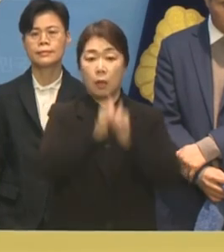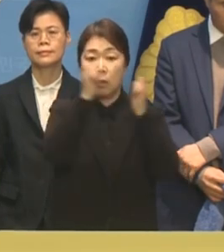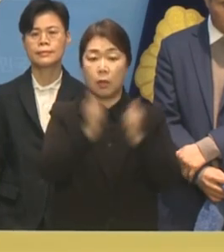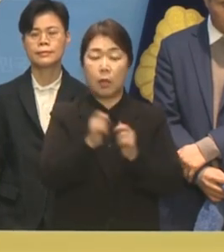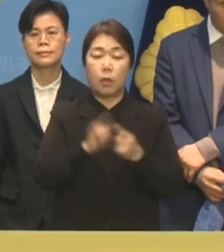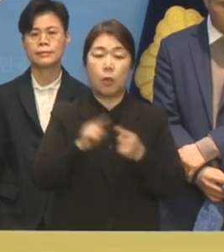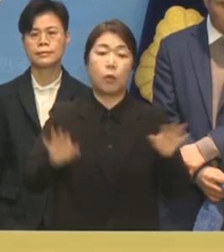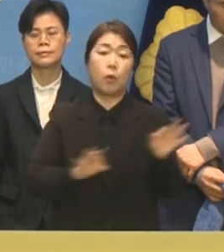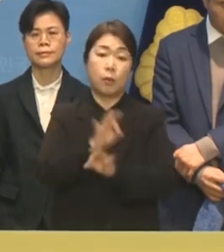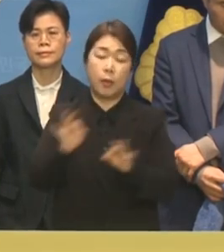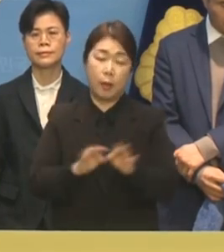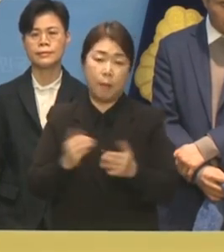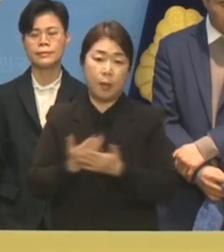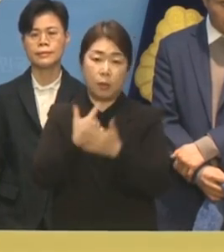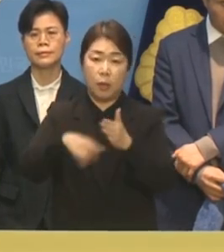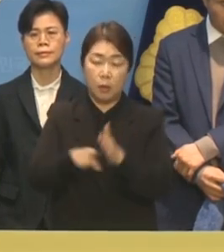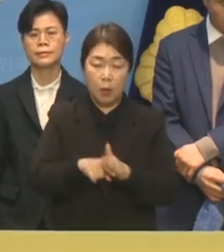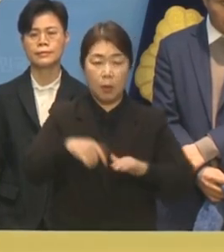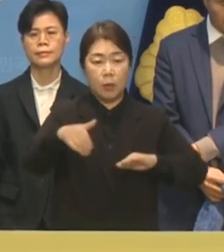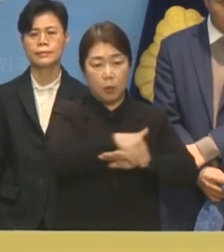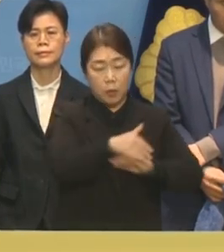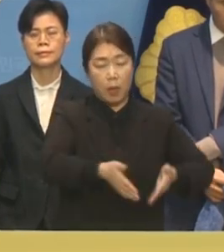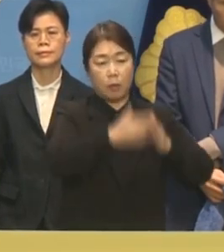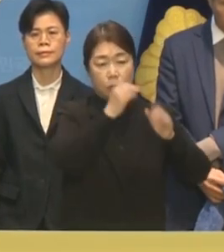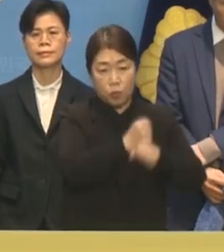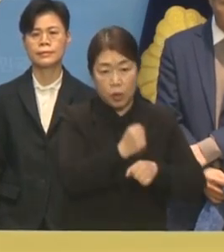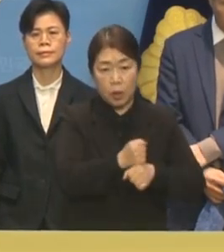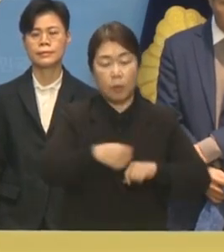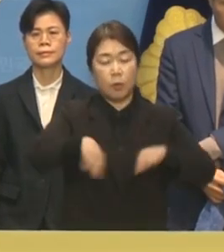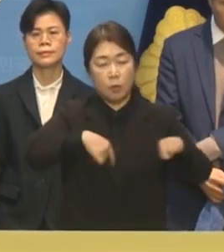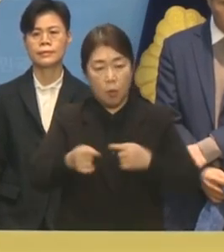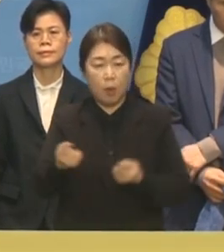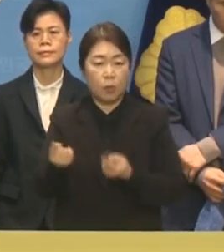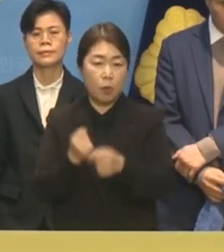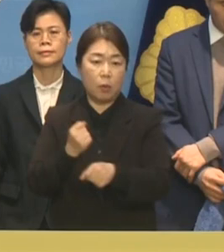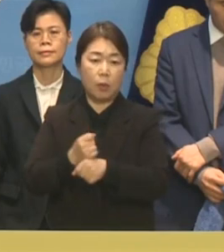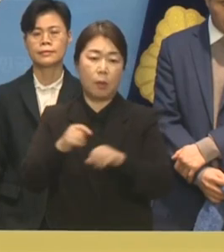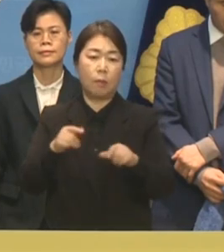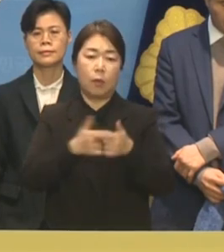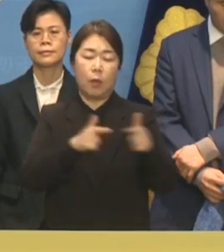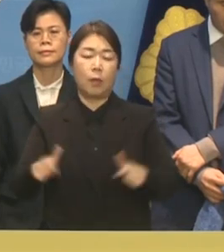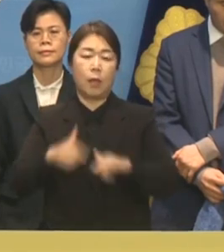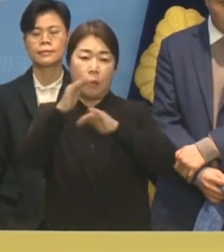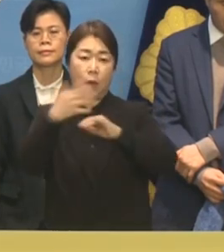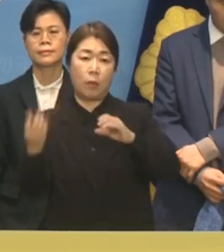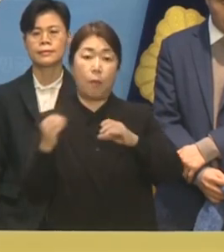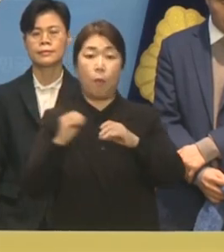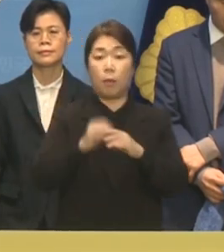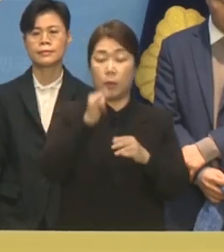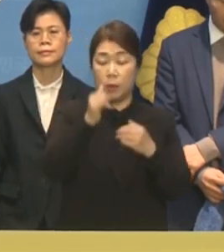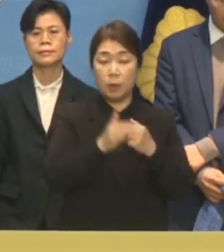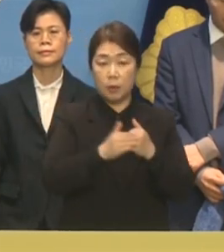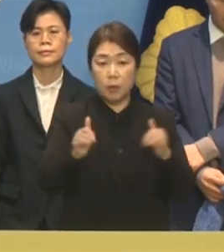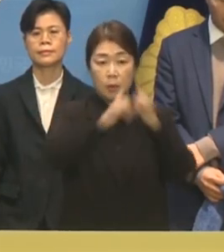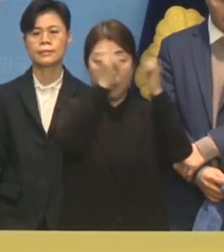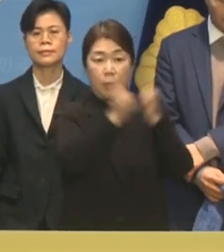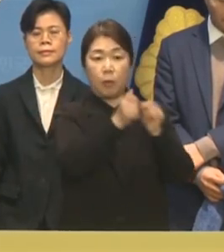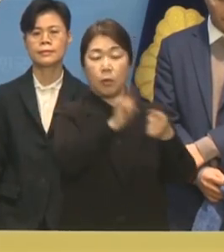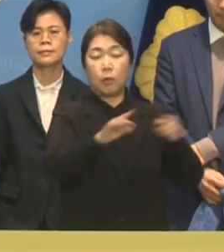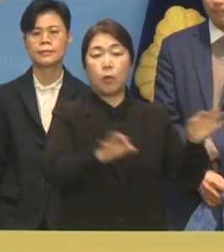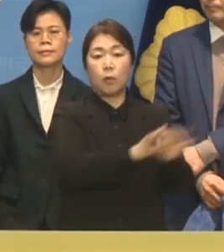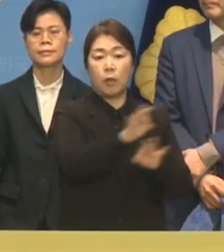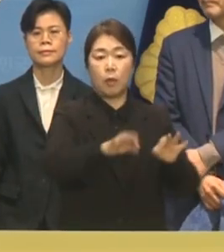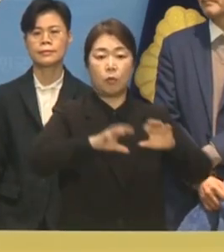위한 정책의 수립, 총괄, 조정에 관한 필요한 사항을 정함으로써 사회적 경제를 범국가적